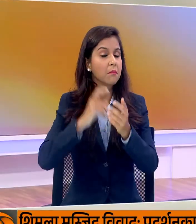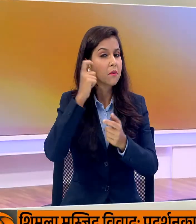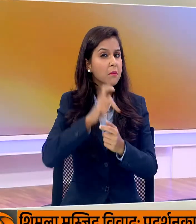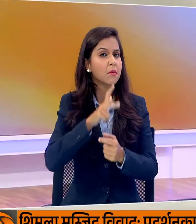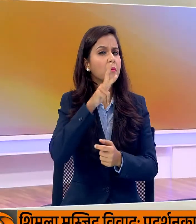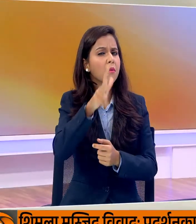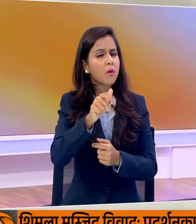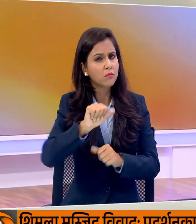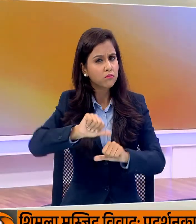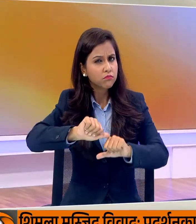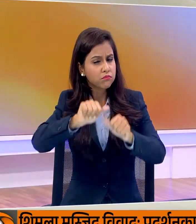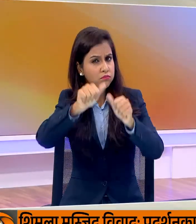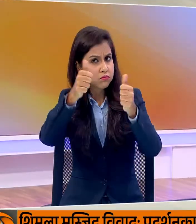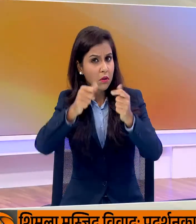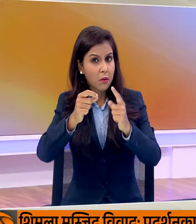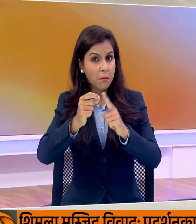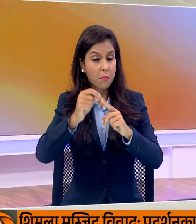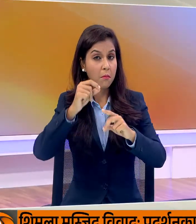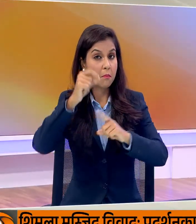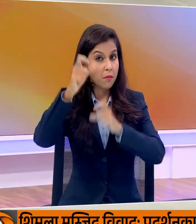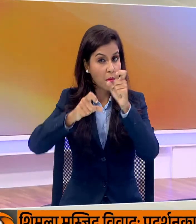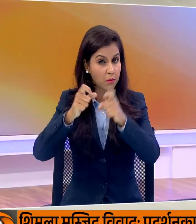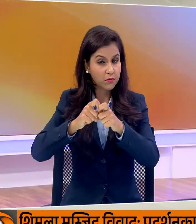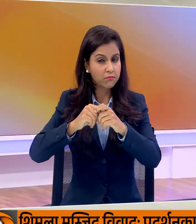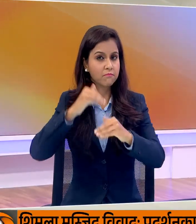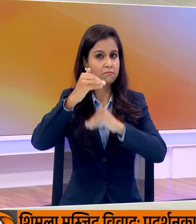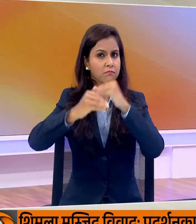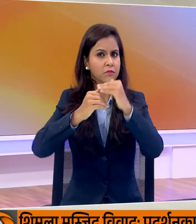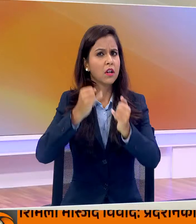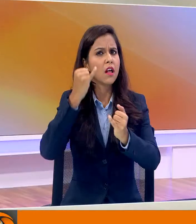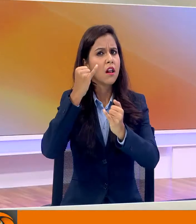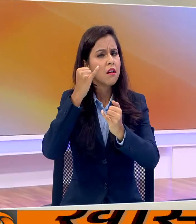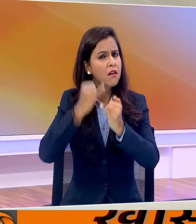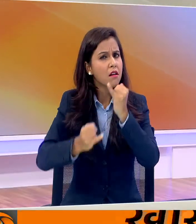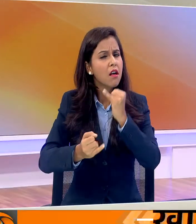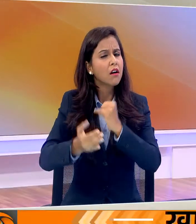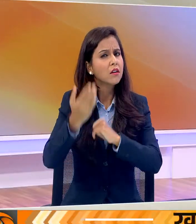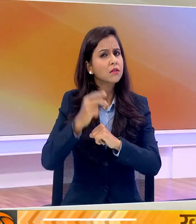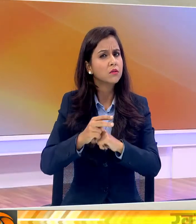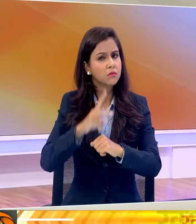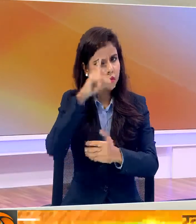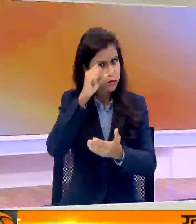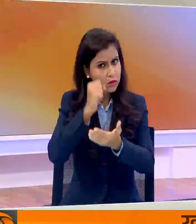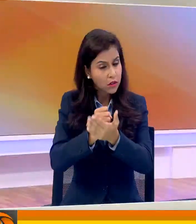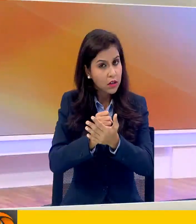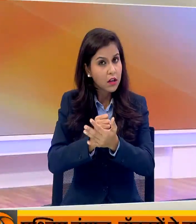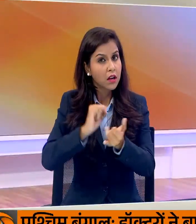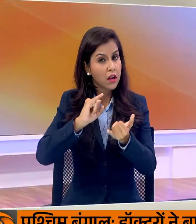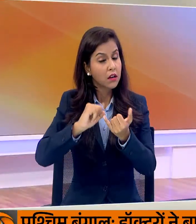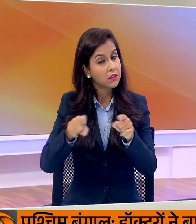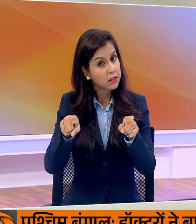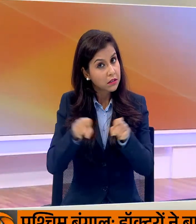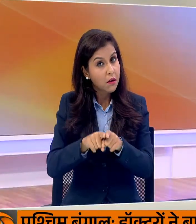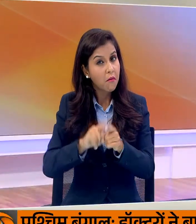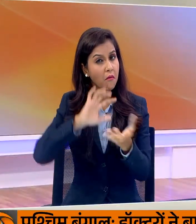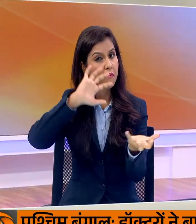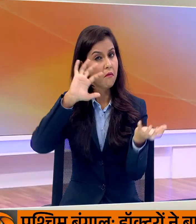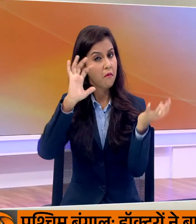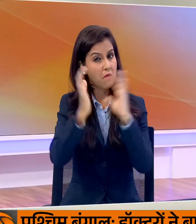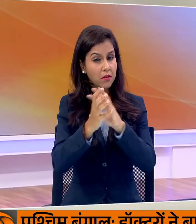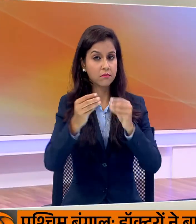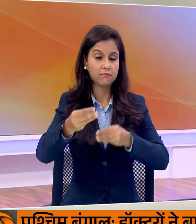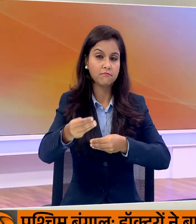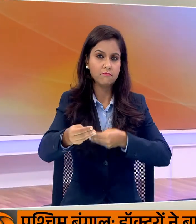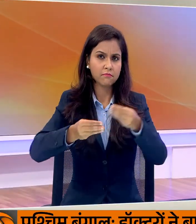सफलतापूर्वक पब्लिक डिजिटल इंफ्रा तैयार किया, जिसने लास्ट माइल डिलीवरी सुनिश्चित की। ऐसे में उन्होंने वैश्विक सप्लाई चेन